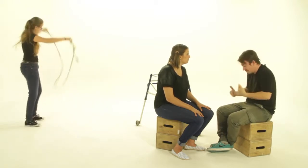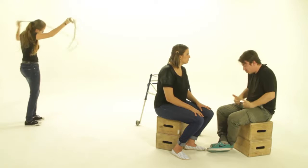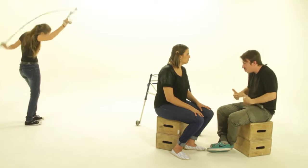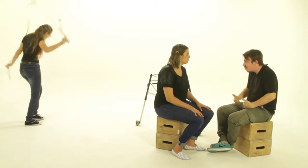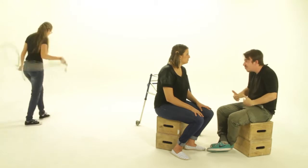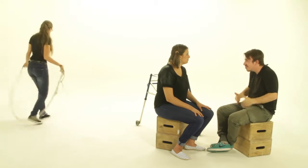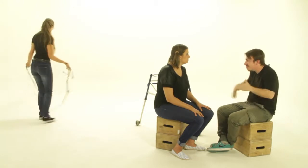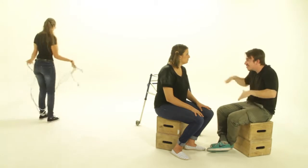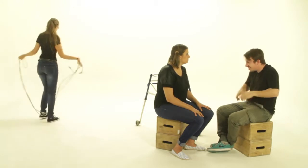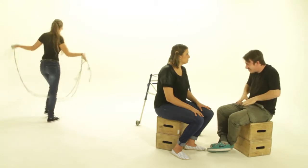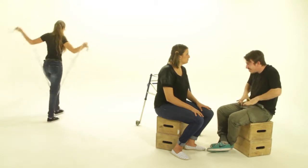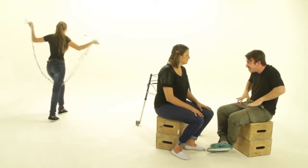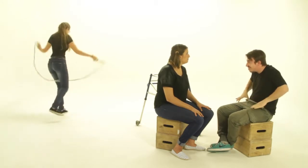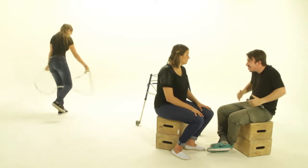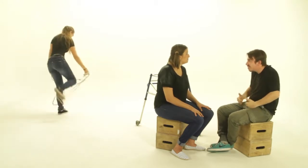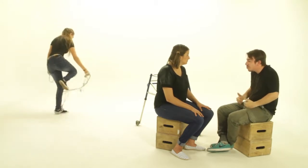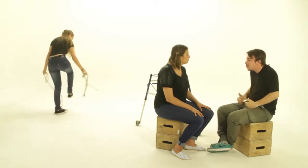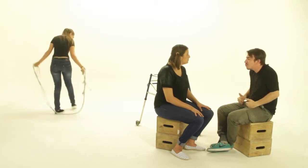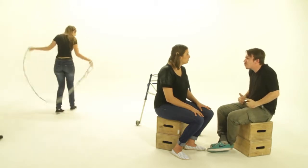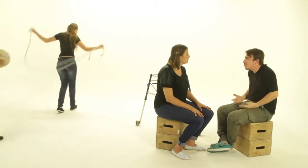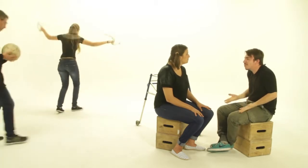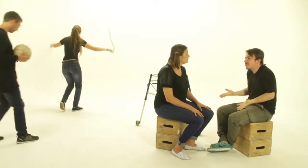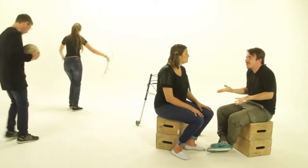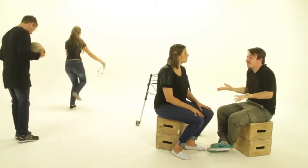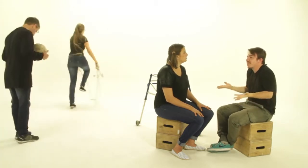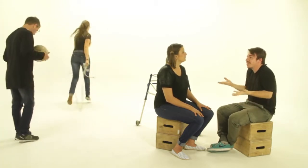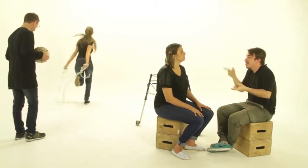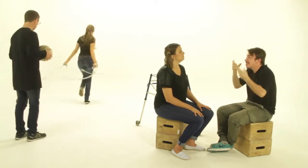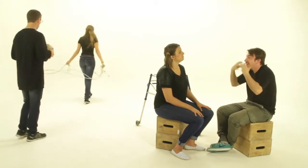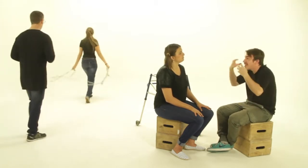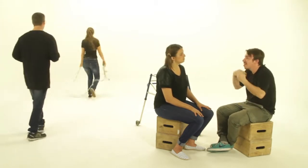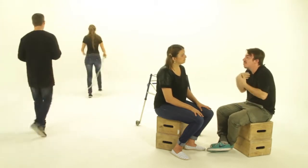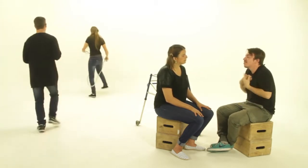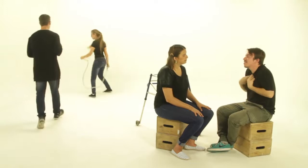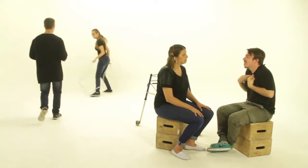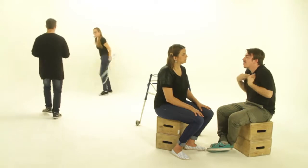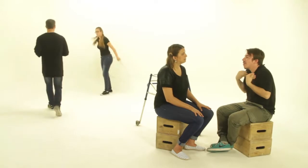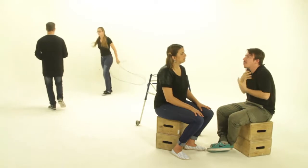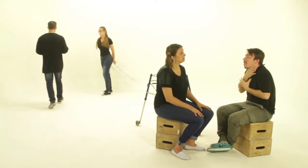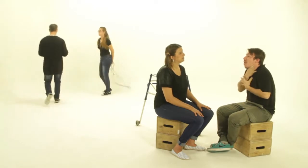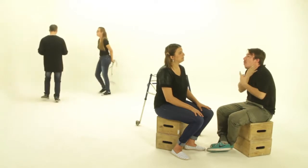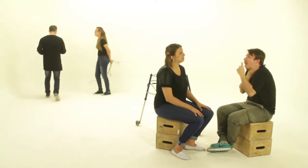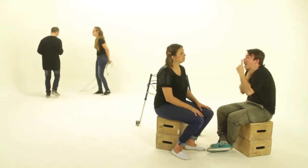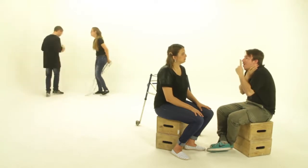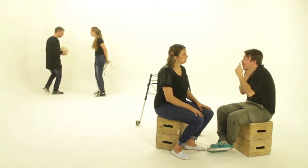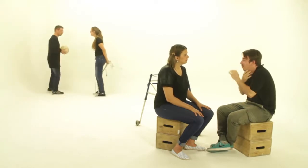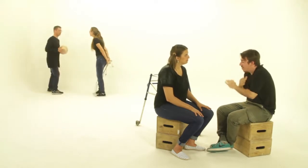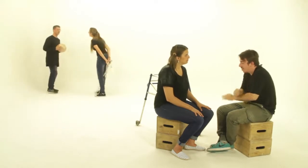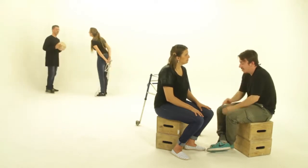vergüenza, estaba con short, ¿entendés? Con el short que te pones para nadar, y todo el mundo gritaba, yo me sentía que me quería morir, me quería